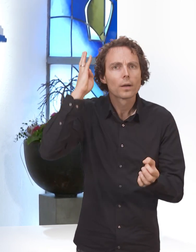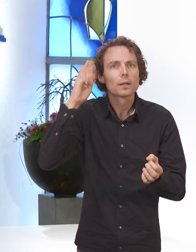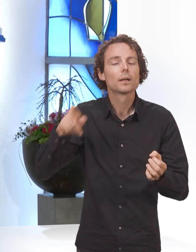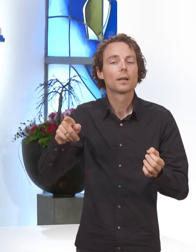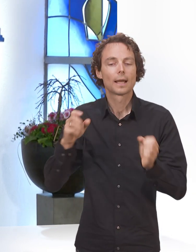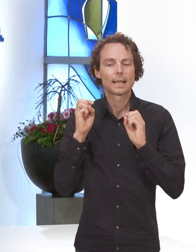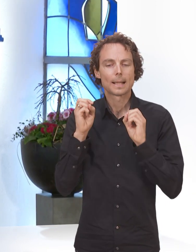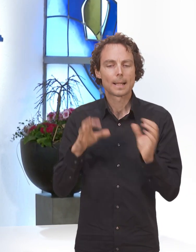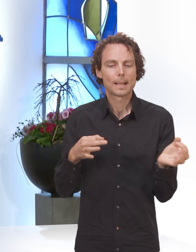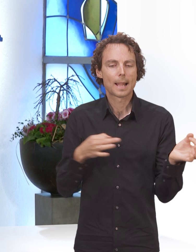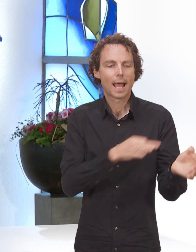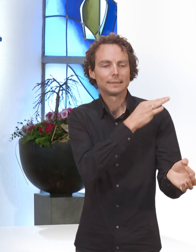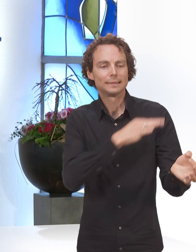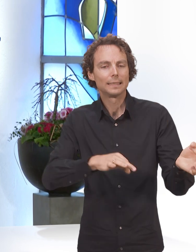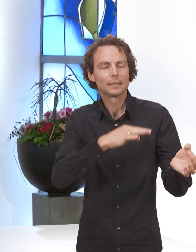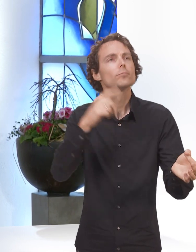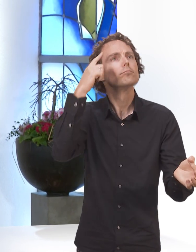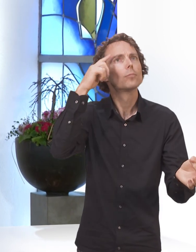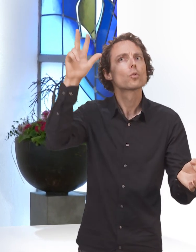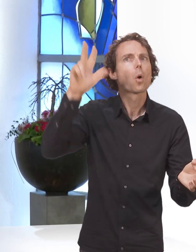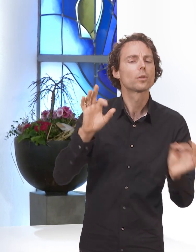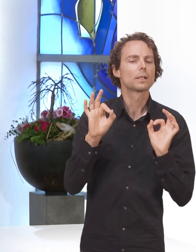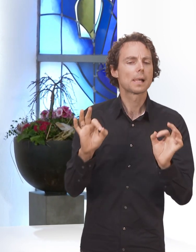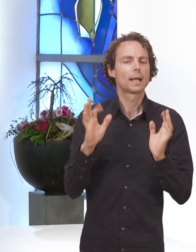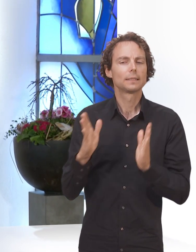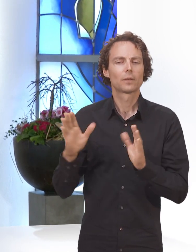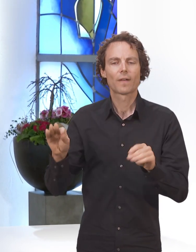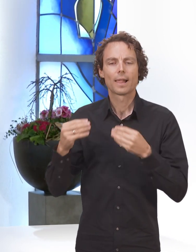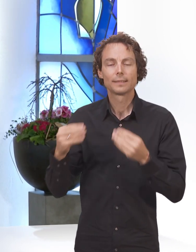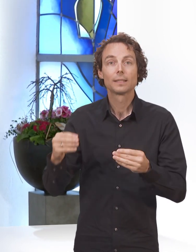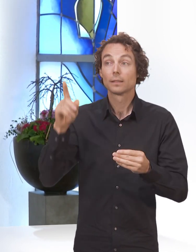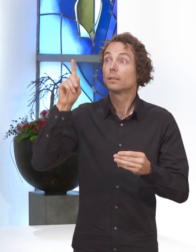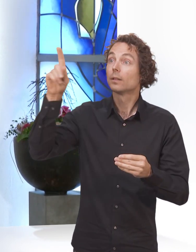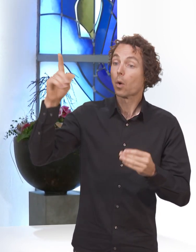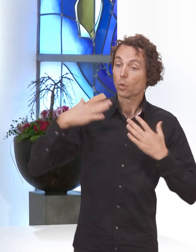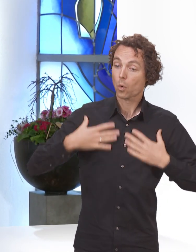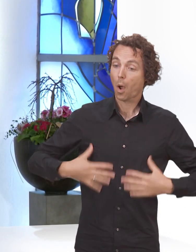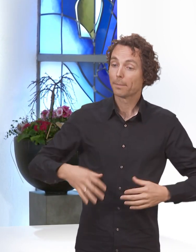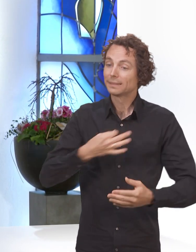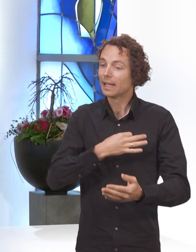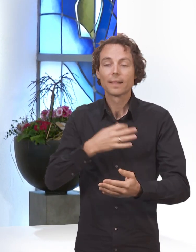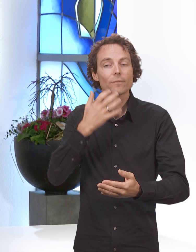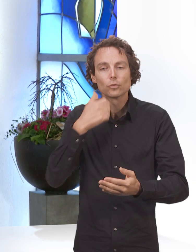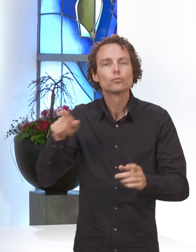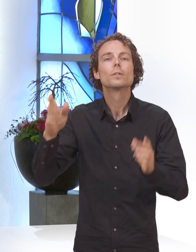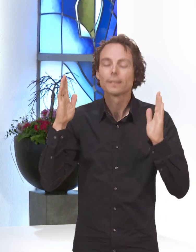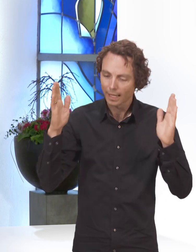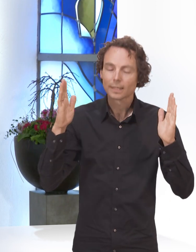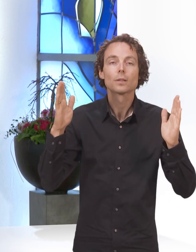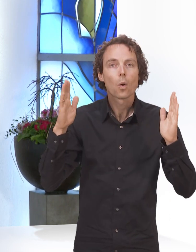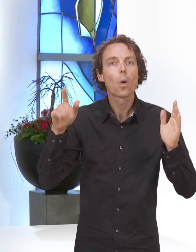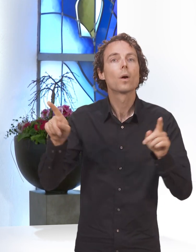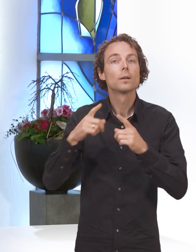Gottes Klasse, an seine Qualität erinnern. Und weil er Körper und Seele nicht trennen wollte, brachte er Techno und Soul hervor.